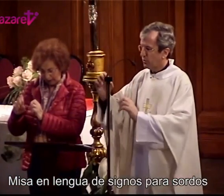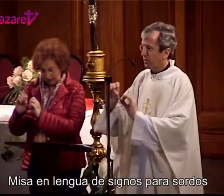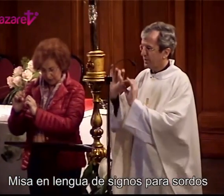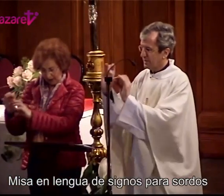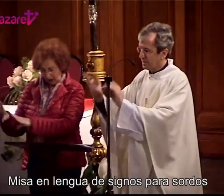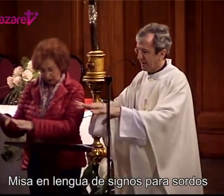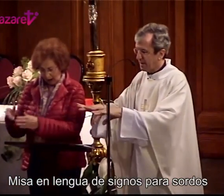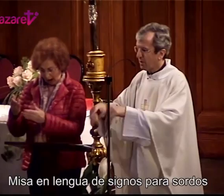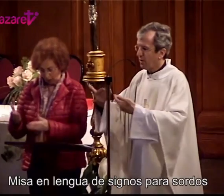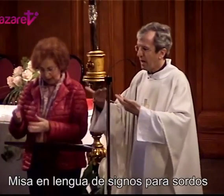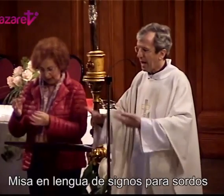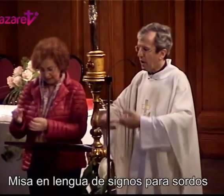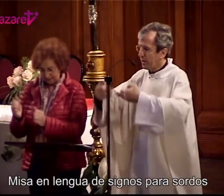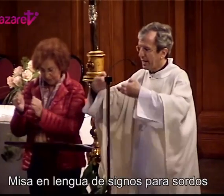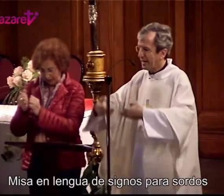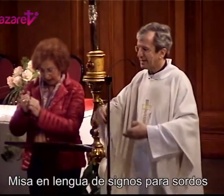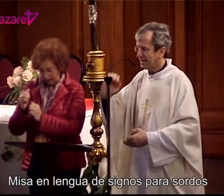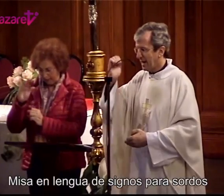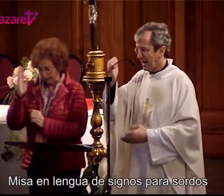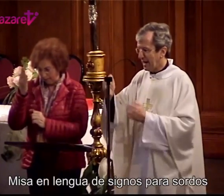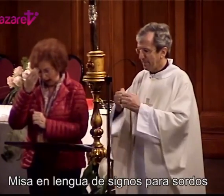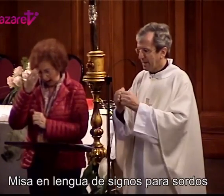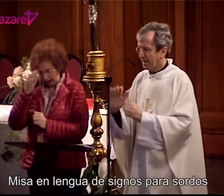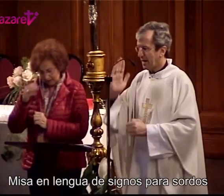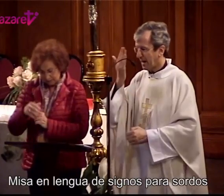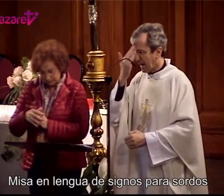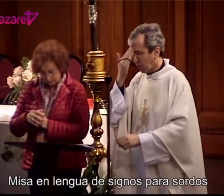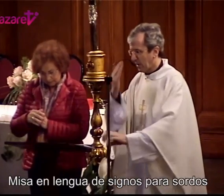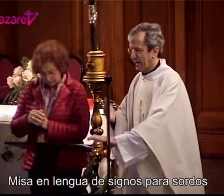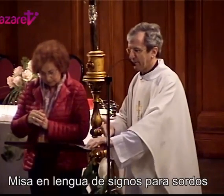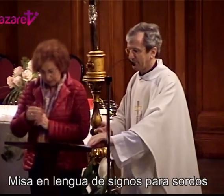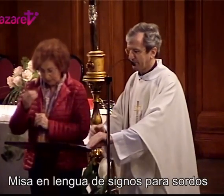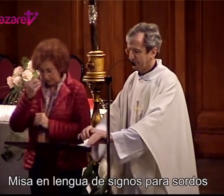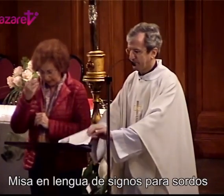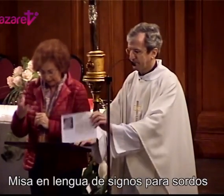constructores despreciaron ahora es la piedra angular.